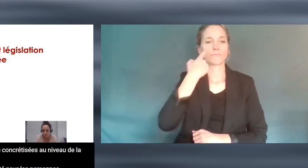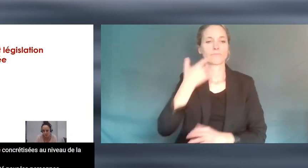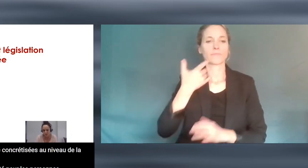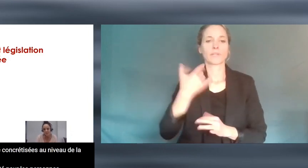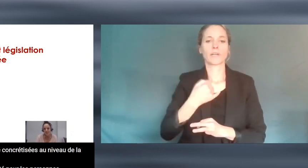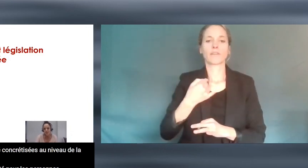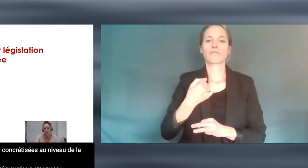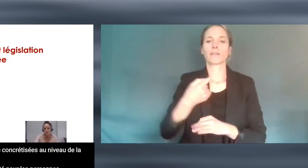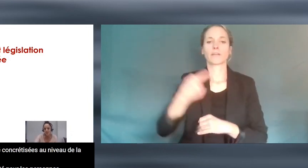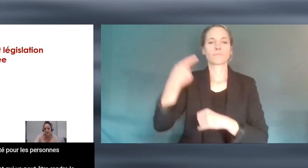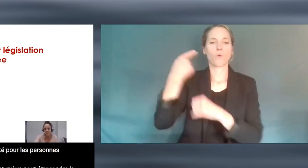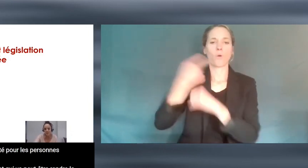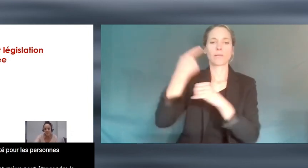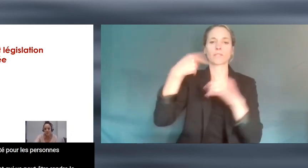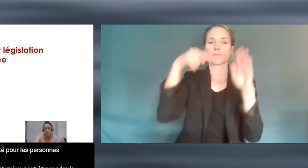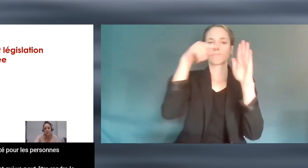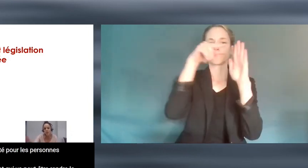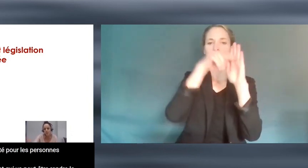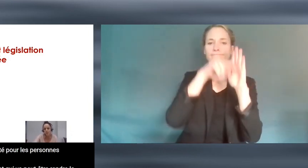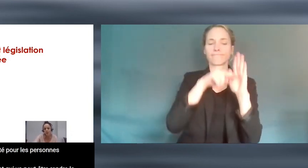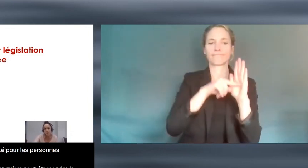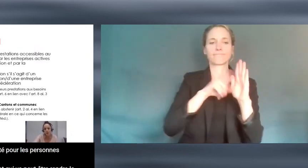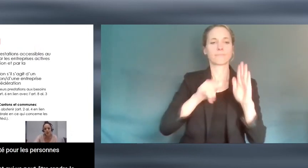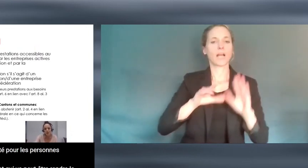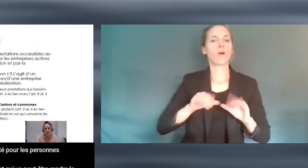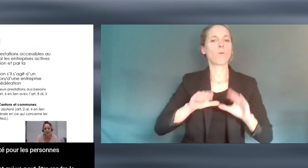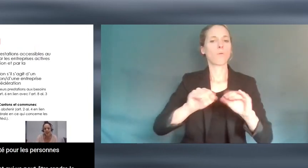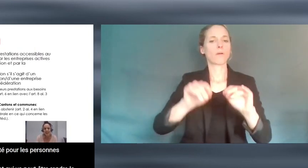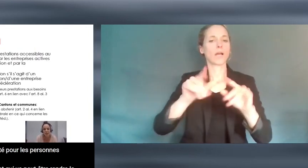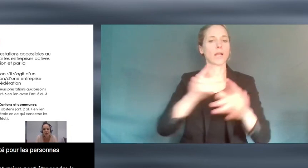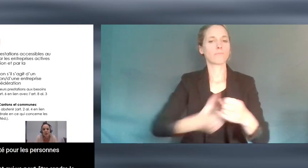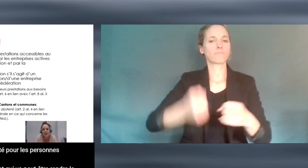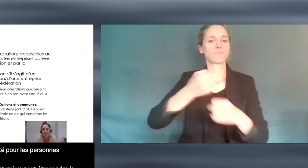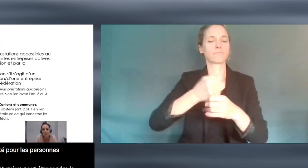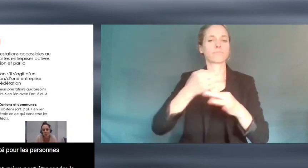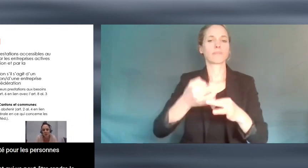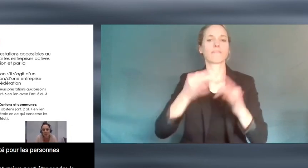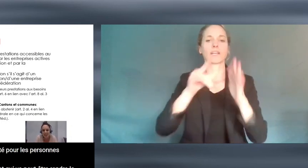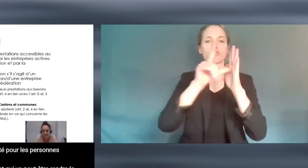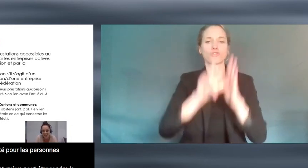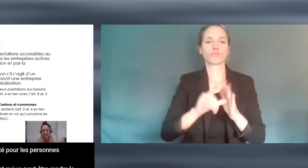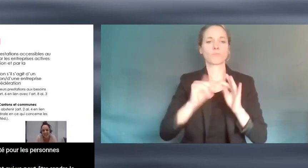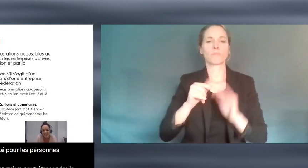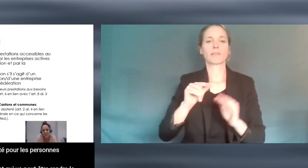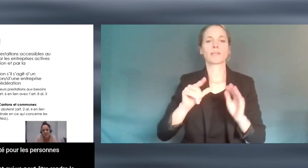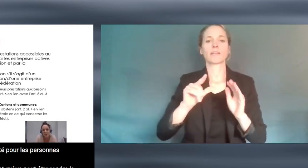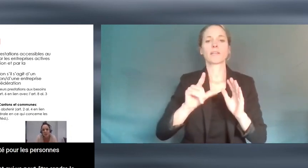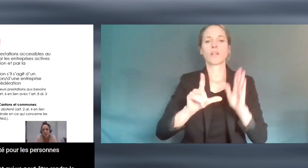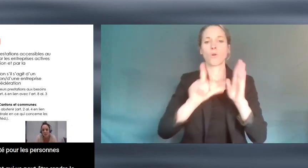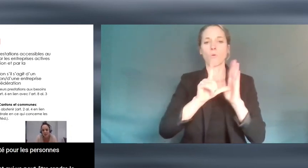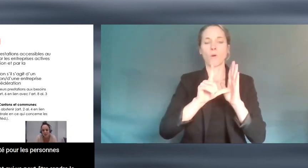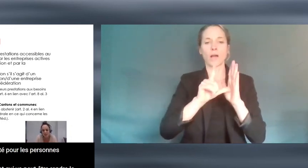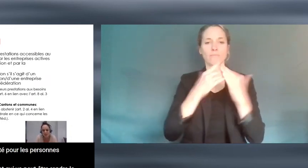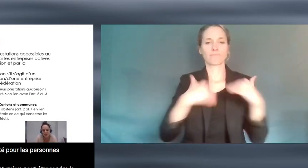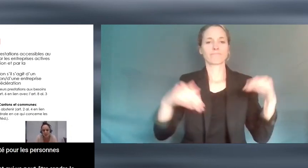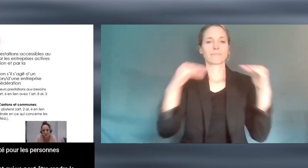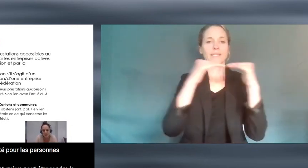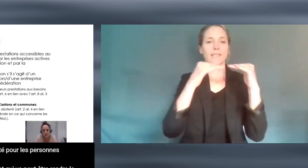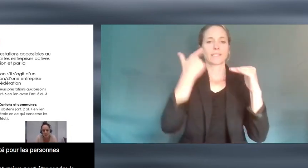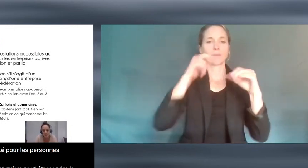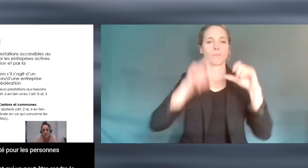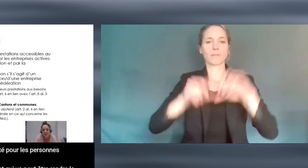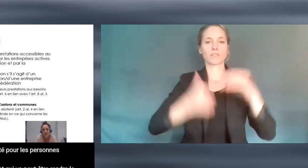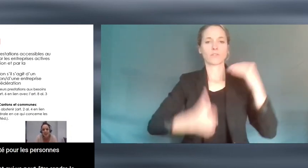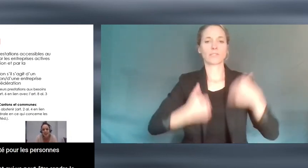été concrétisées au niveau de la législation. Tout d'abord, dans la LAND, la loi sur l'égalité pour les personnes